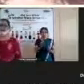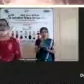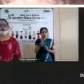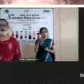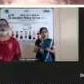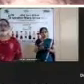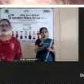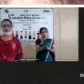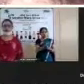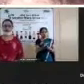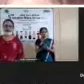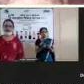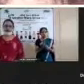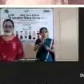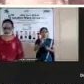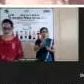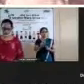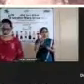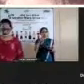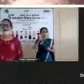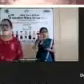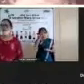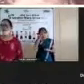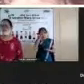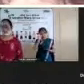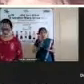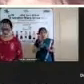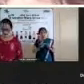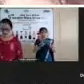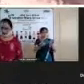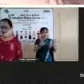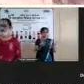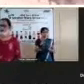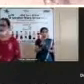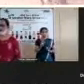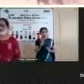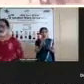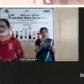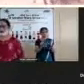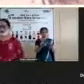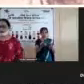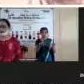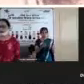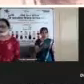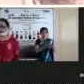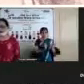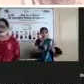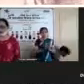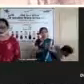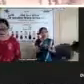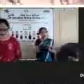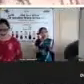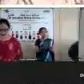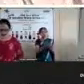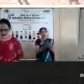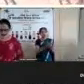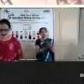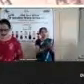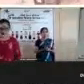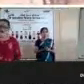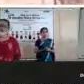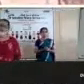की महामारी को मुख्य रखते हुए भी उसके बाकायदा प्रोटोकॉल्स को फॉलो करते हुए ये जो आयोजन है इसको करने के लिए पहल की